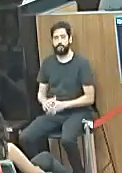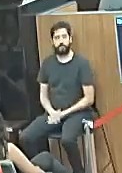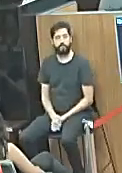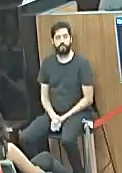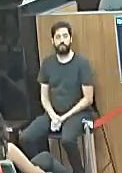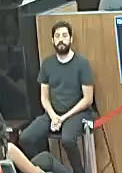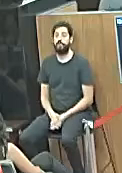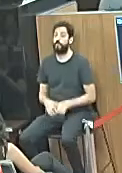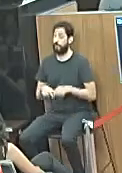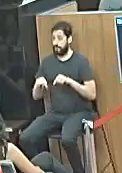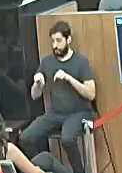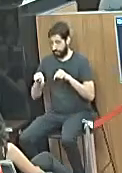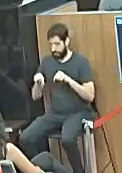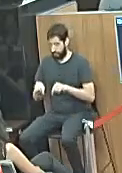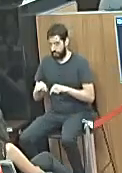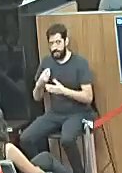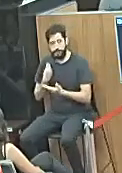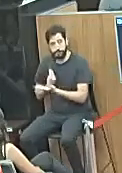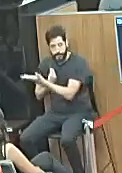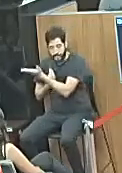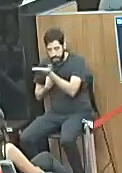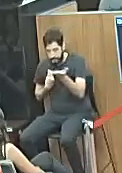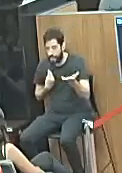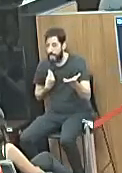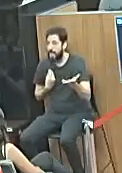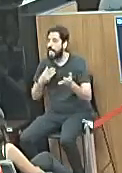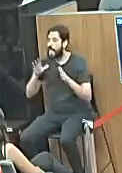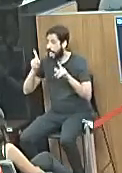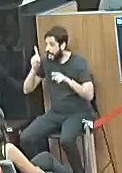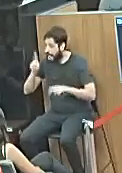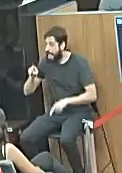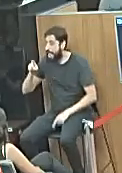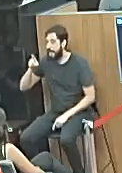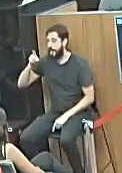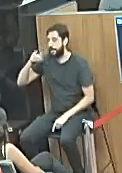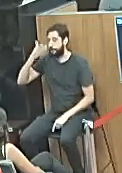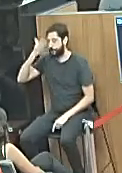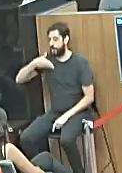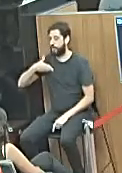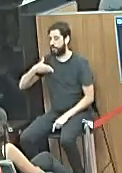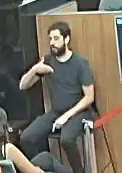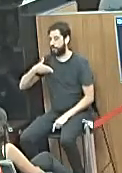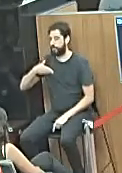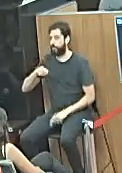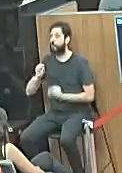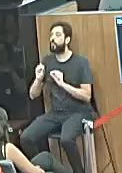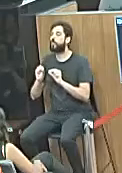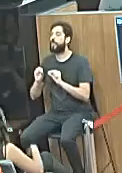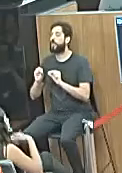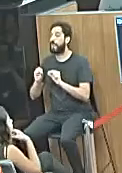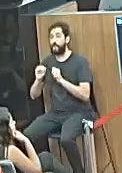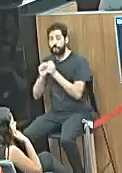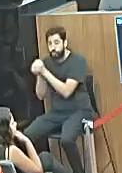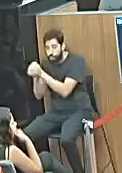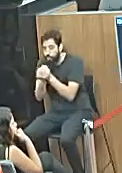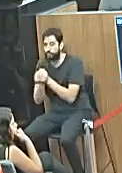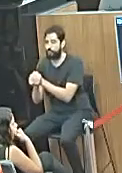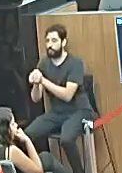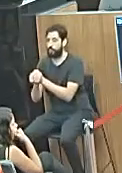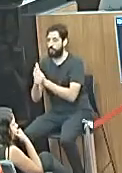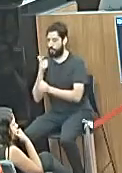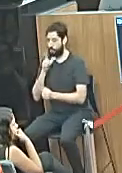isso aqui a presença de vocês aqui é uma prova que juntos nós vamos conseguir isso não é só uma ação parlamentar